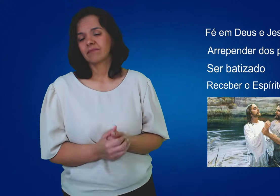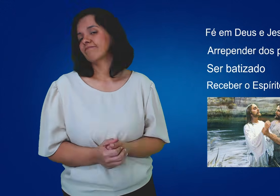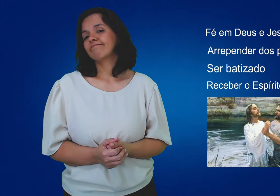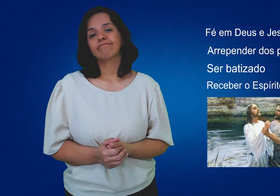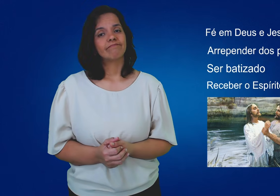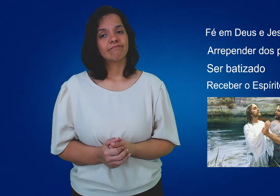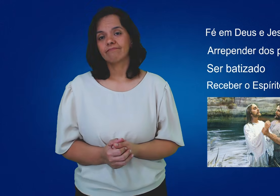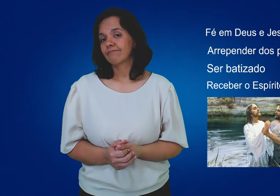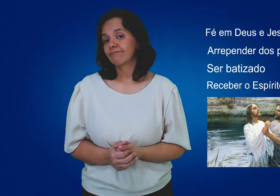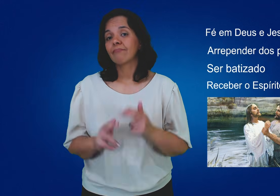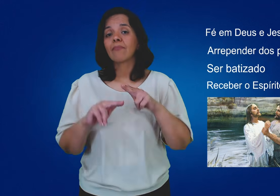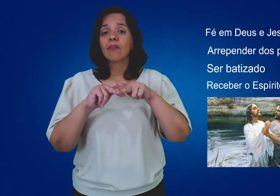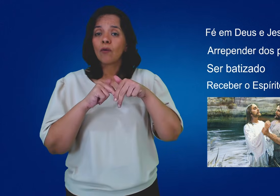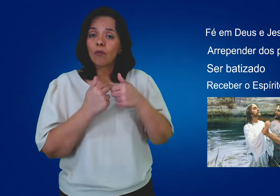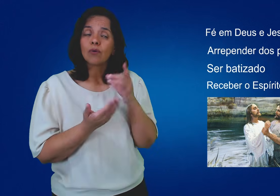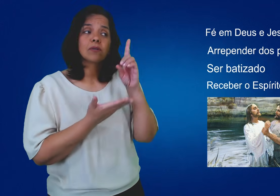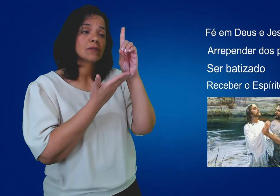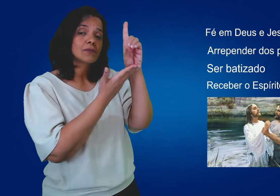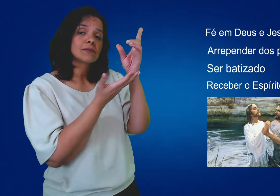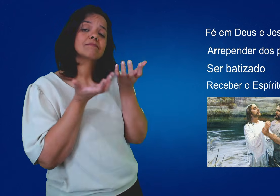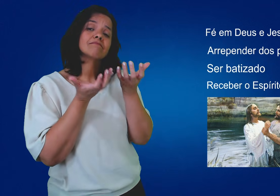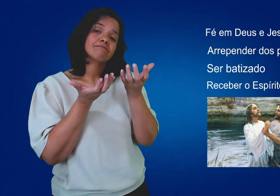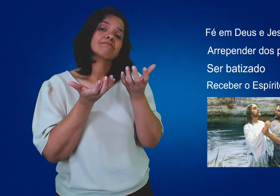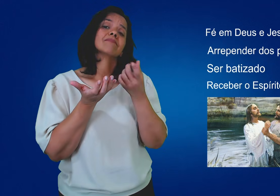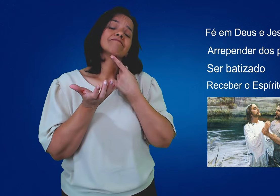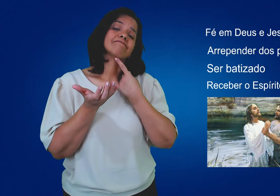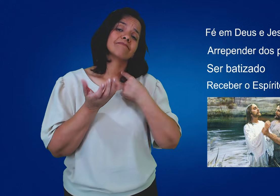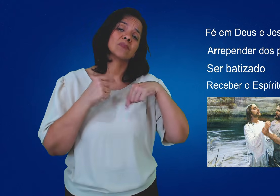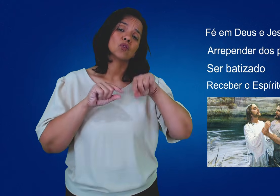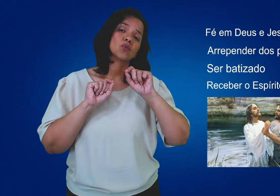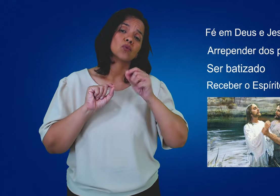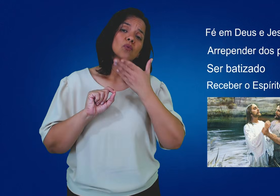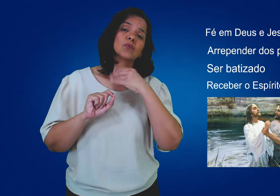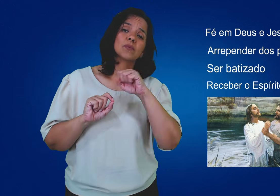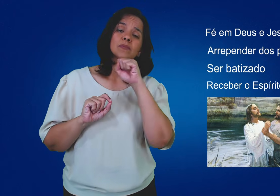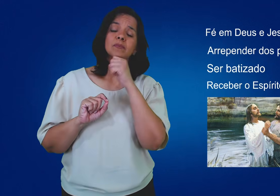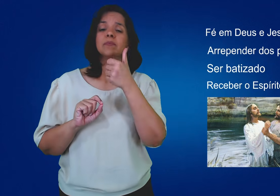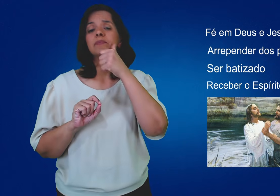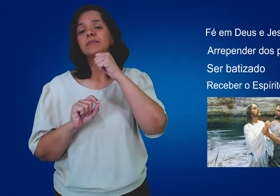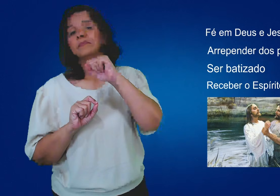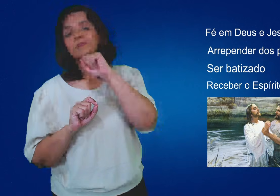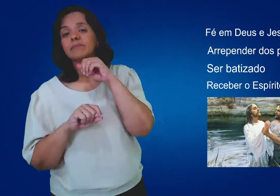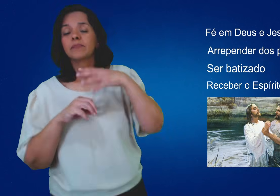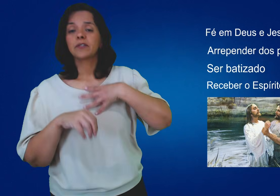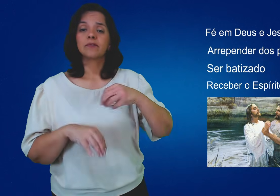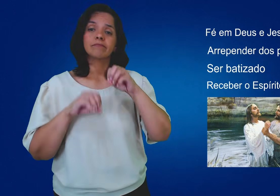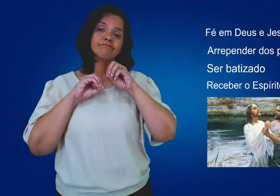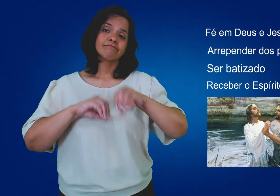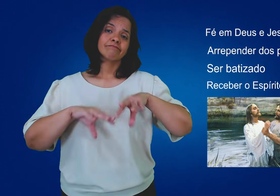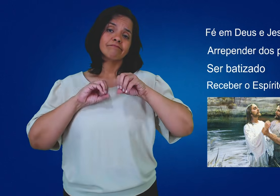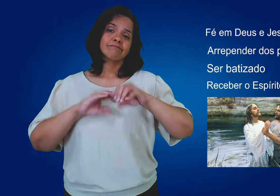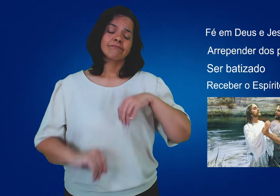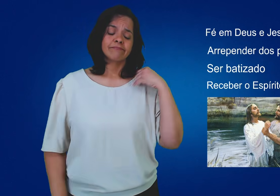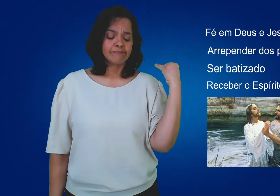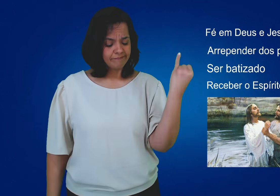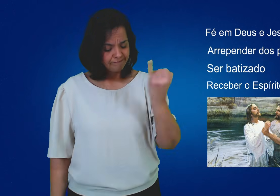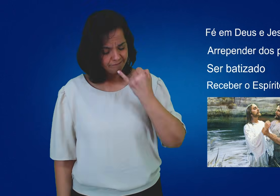Seria igual a hoje? Claro que não. Por isso, Deus quer que os pais possam